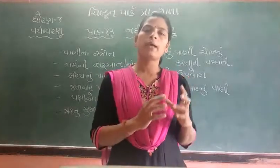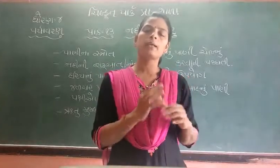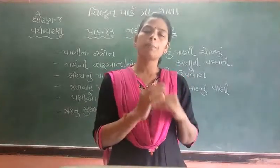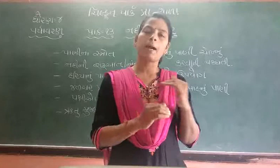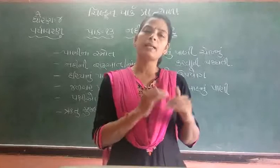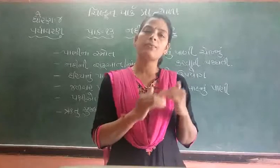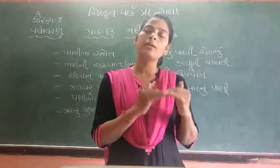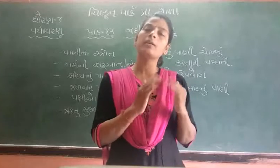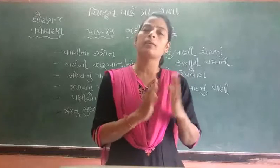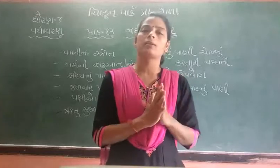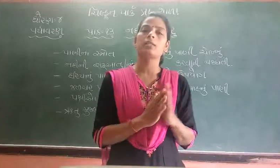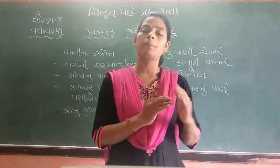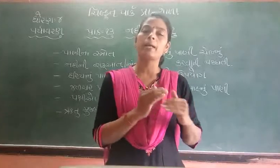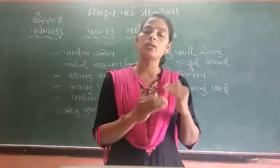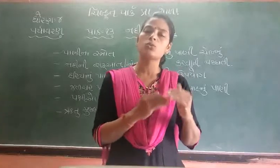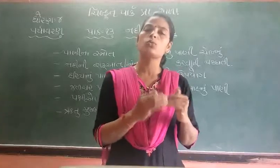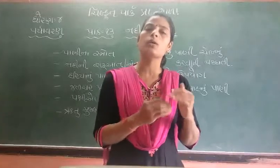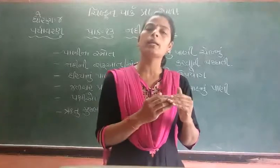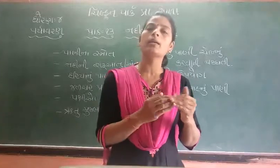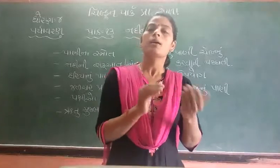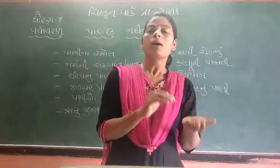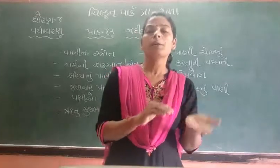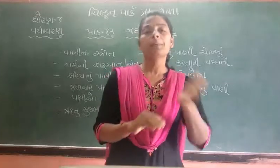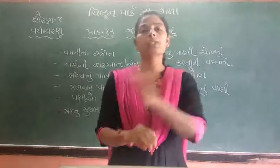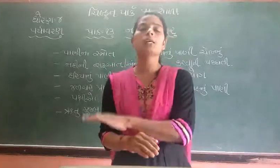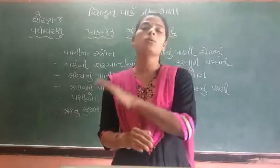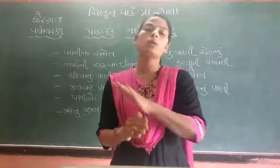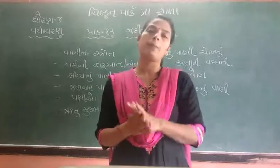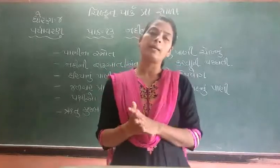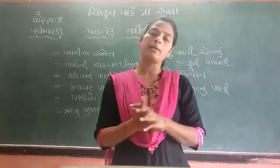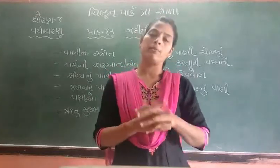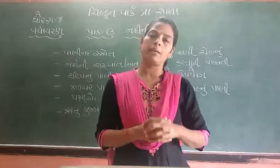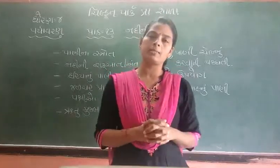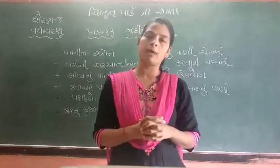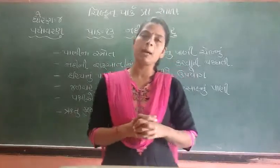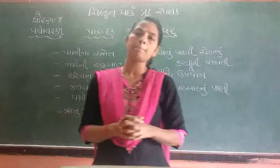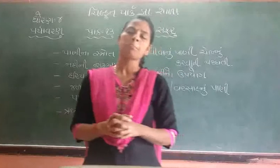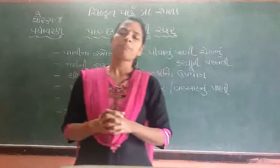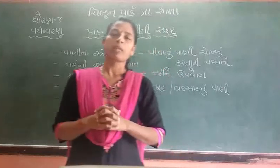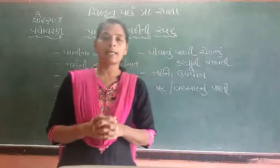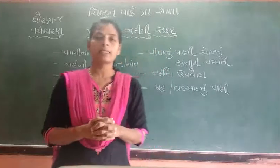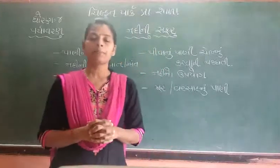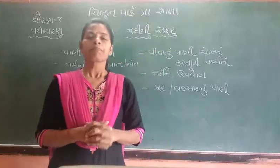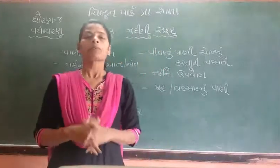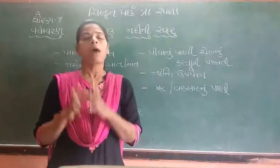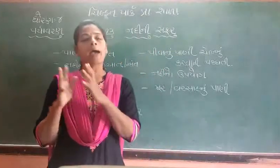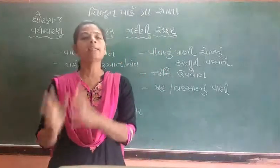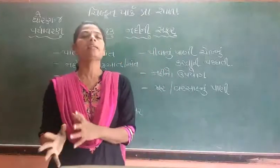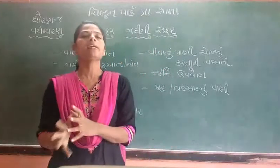નાખીને પાણીને ફિલ્ટર કરે છે, એટલે પાણીને ચોખ્ખું કરી અને પછી એ લોકો એ પાણીને વપરાશમાં લે છે। તો આ રીતે લઈ